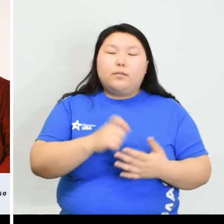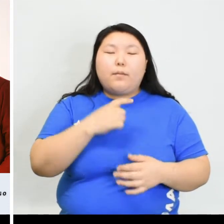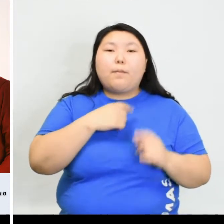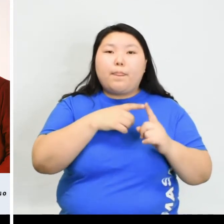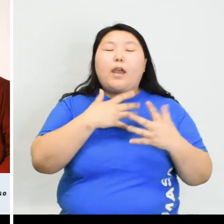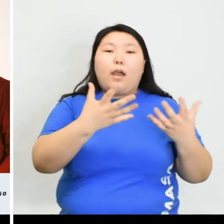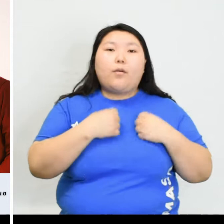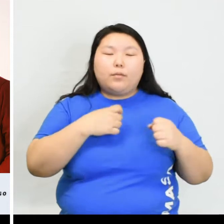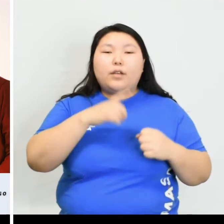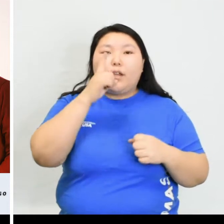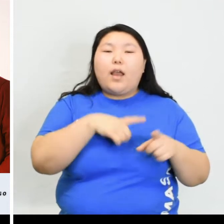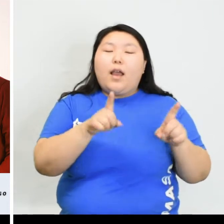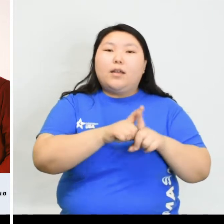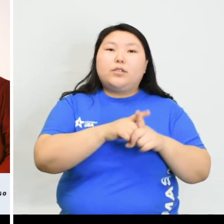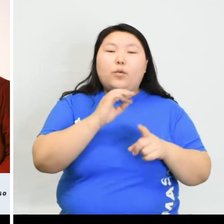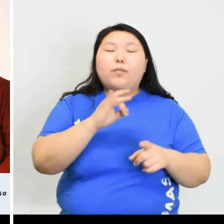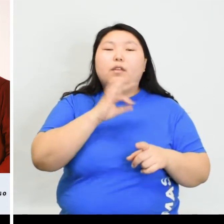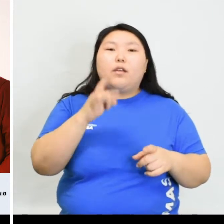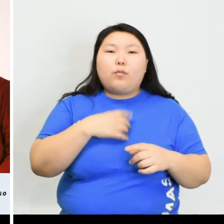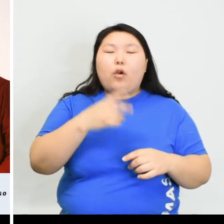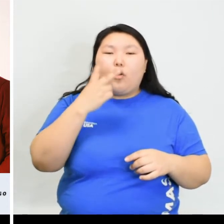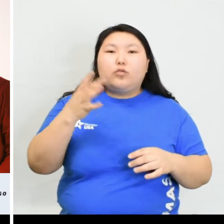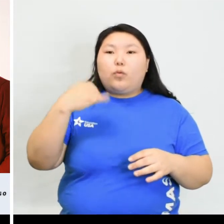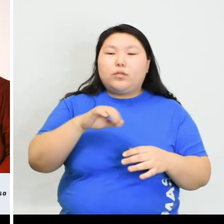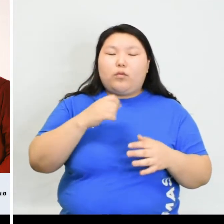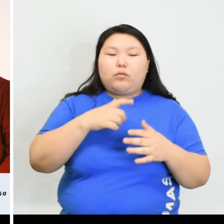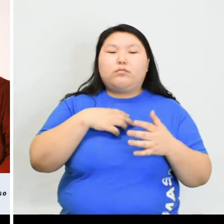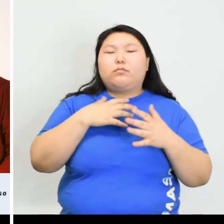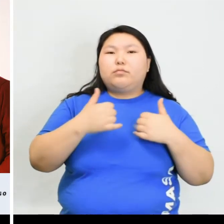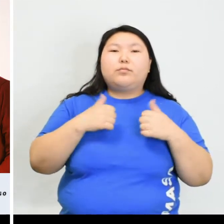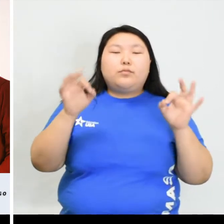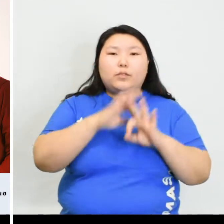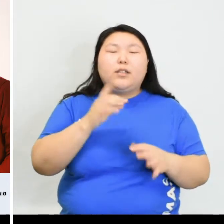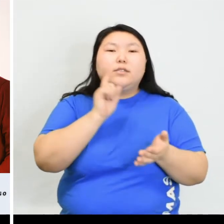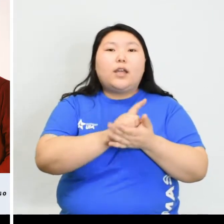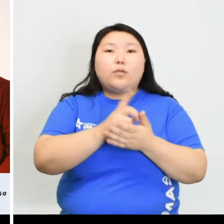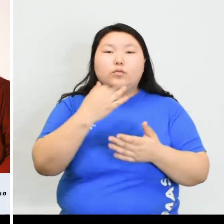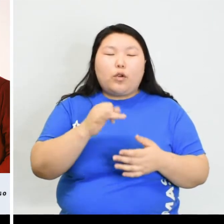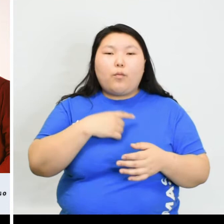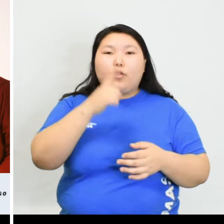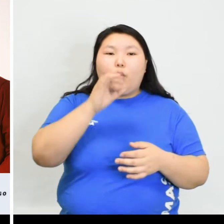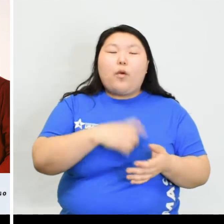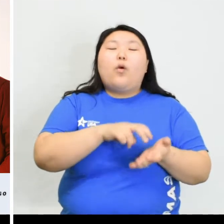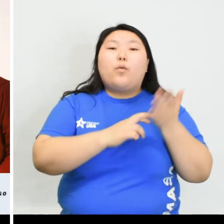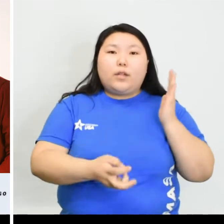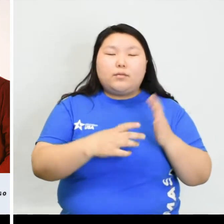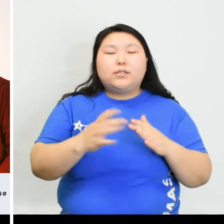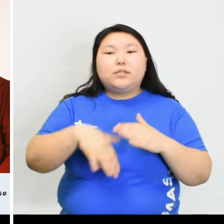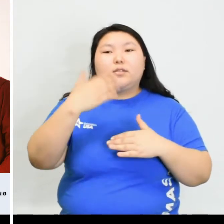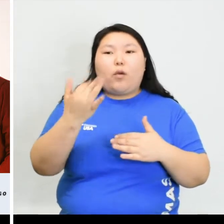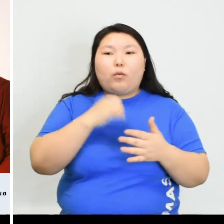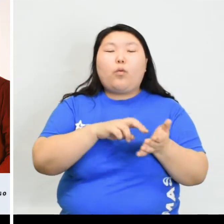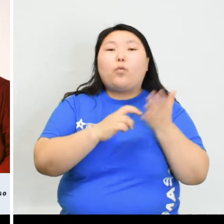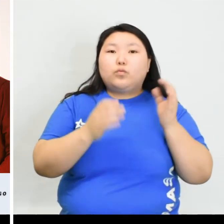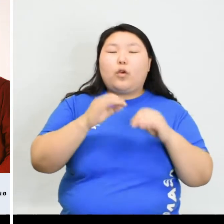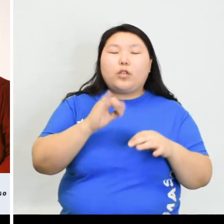аваад нэг адилхан юм дээр л хоёр дуудаа унж болдог юм байна. Заавал ч одоо нэг юм дээрээ унаад тэгээ дараачийн удаа унж болно. Гэхдээ